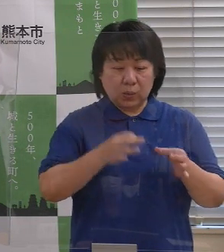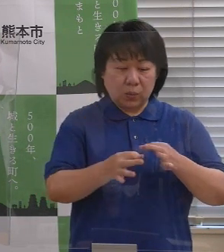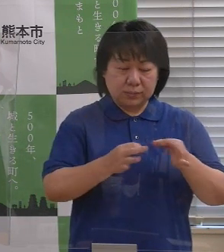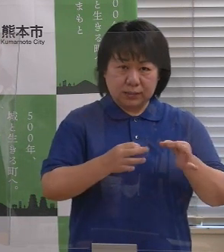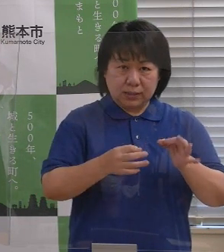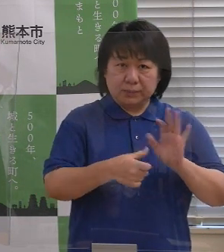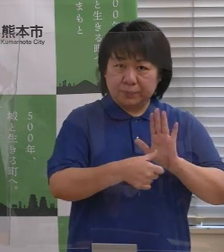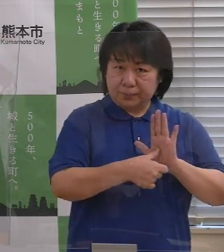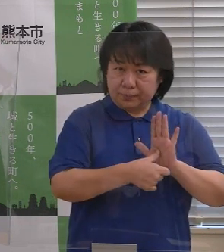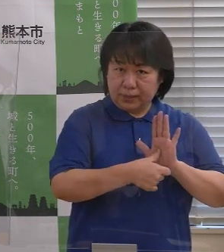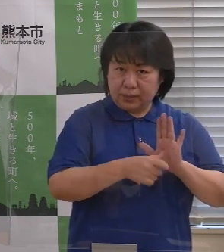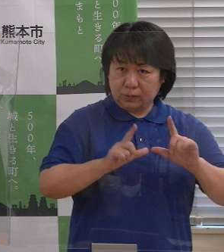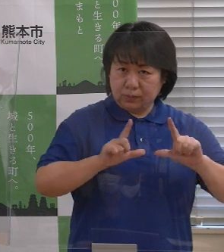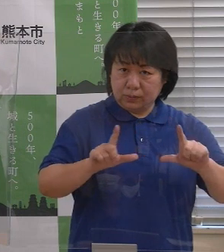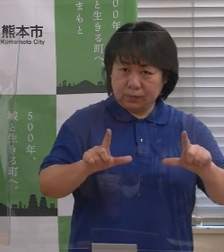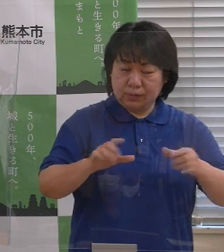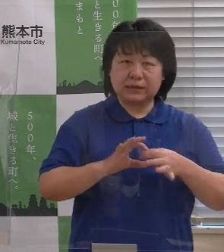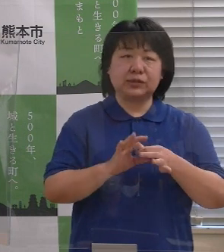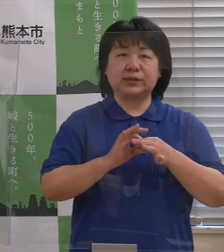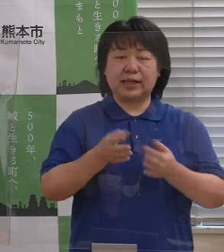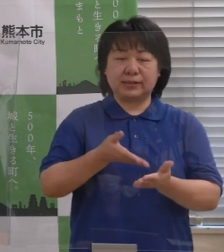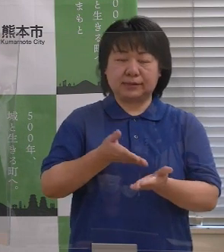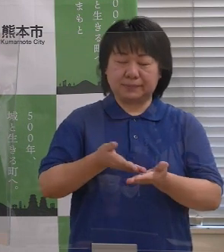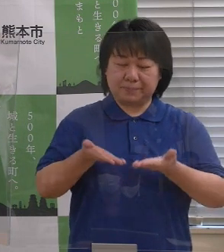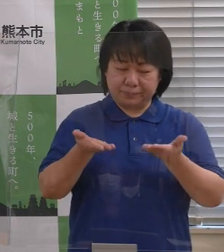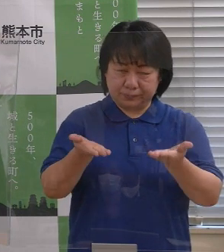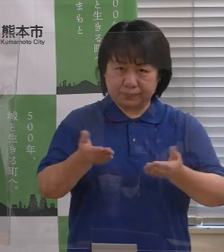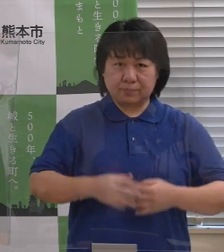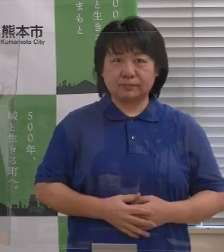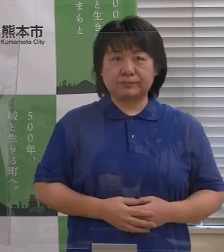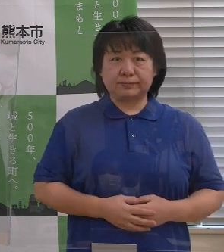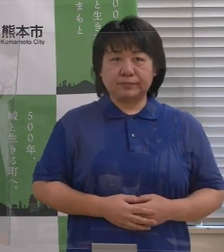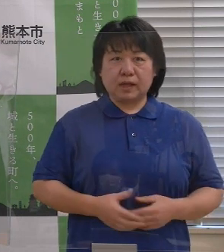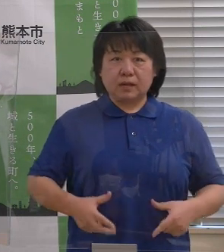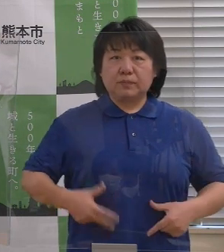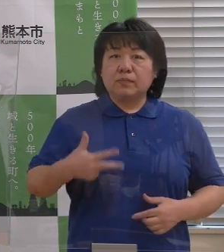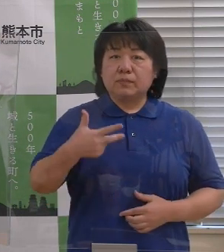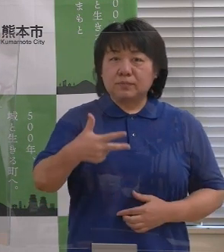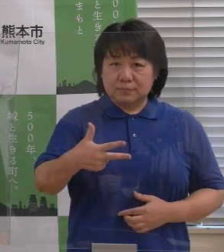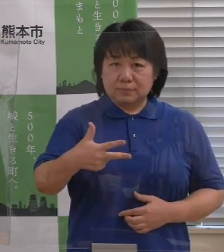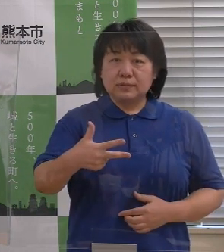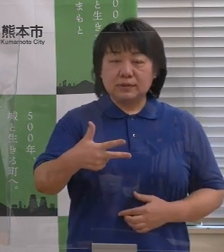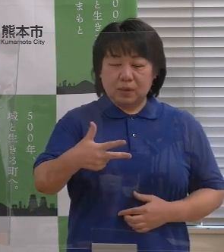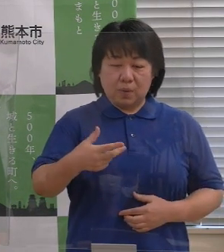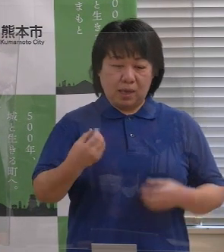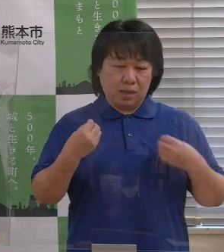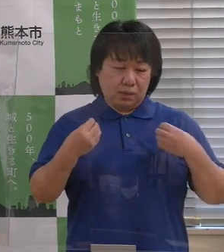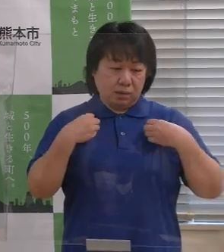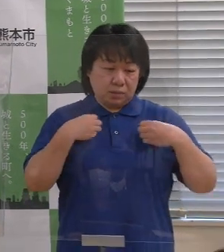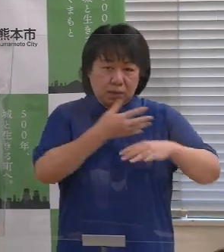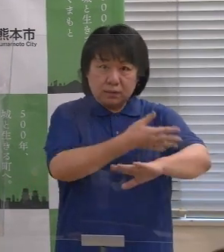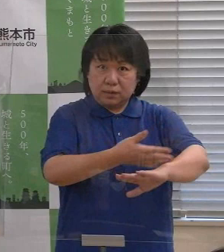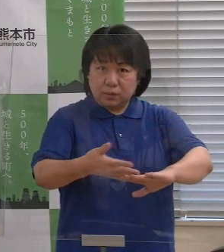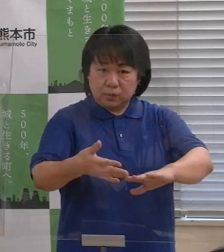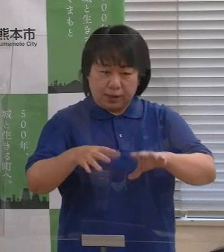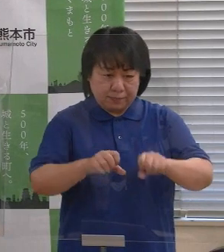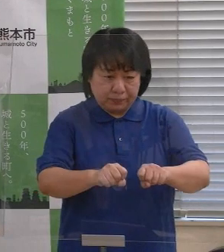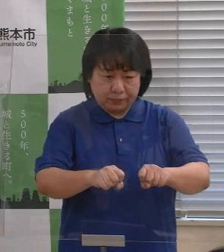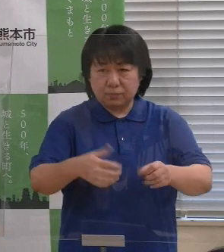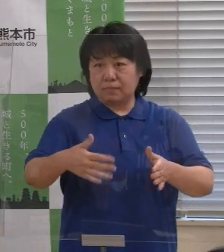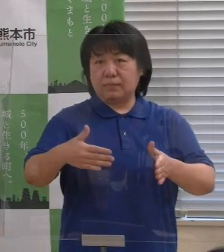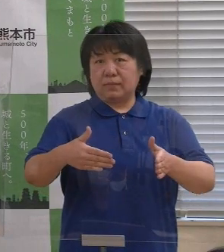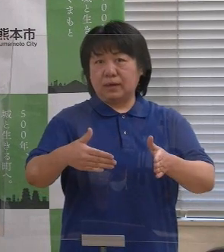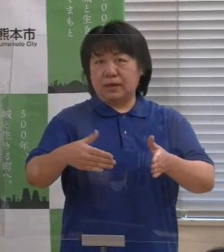名の公表についてご説明を申し上げます。本市では感染経路が把握できない場合など